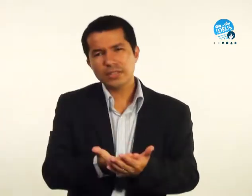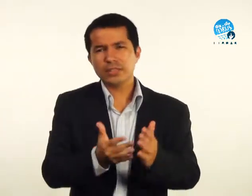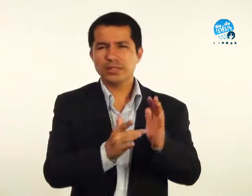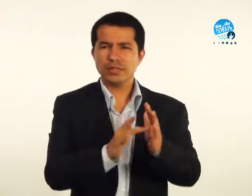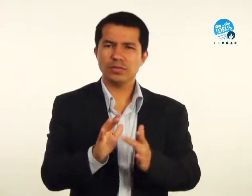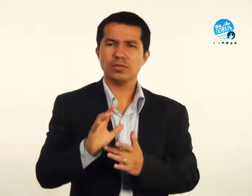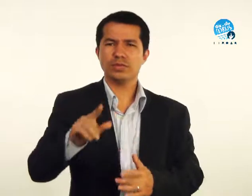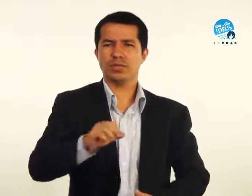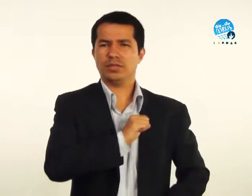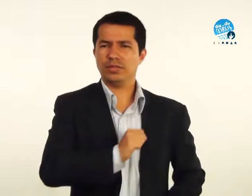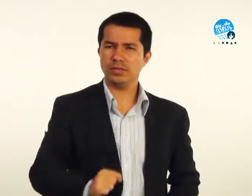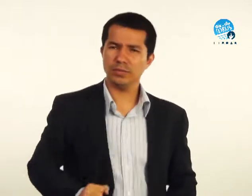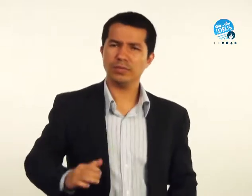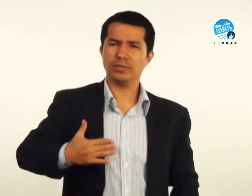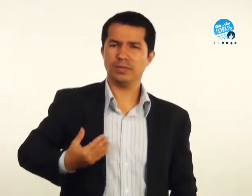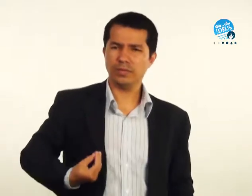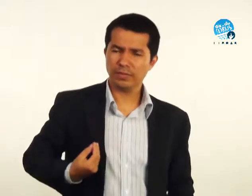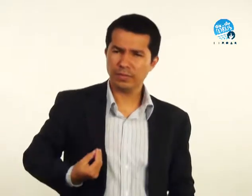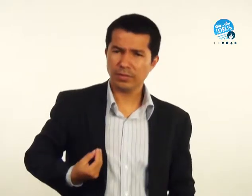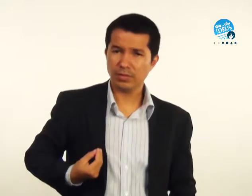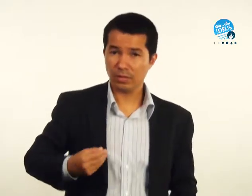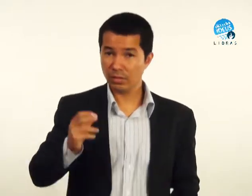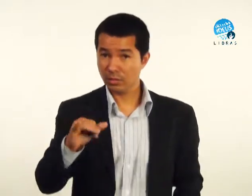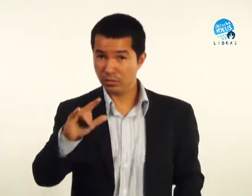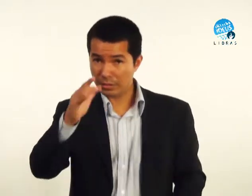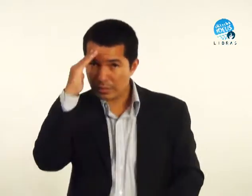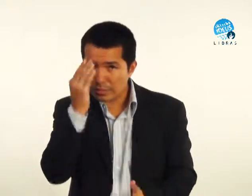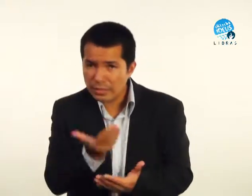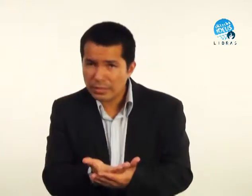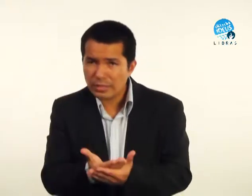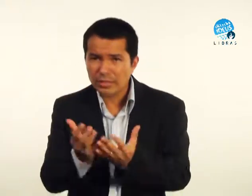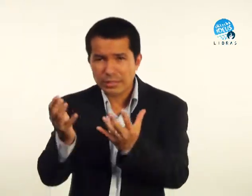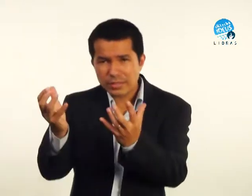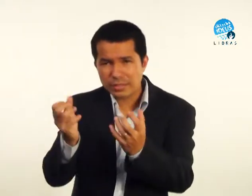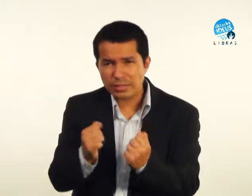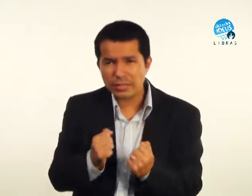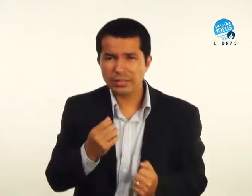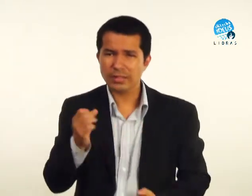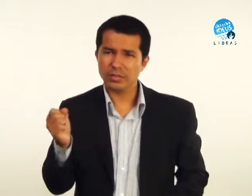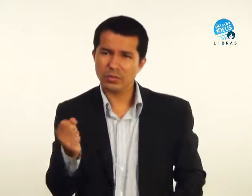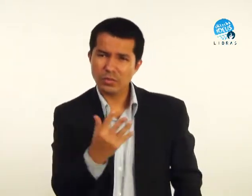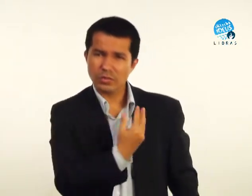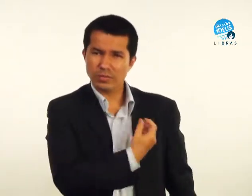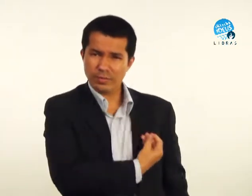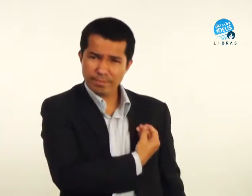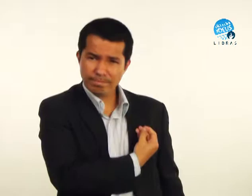Salvador eterno. Eu creio que Jesus pode ser o Senhor da minha vida. E quando nós fazemos